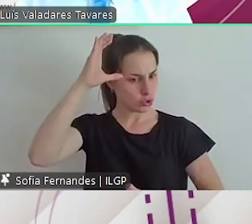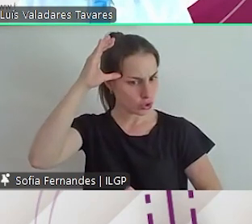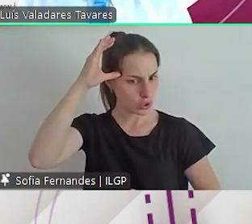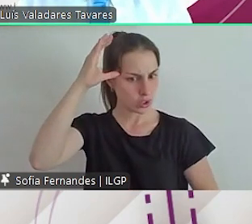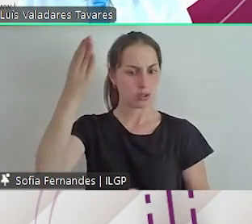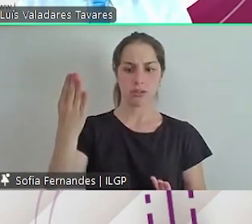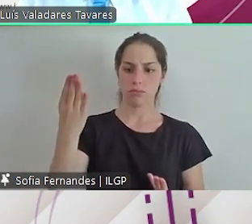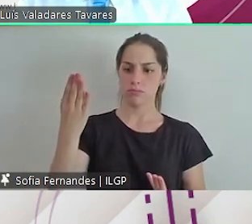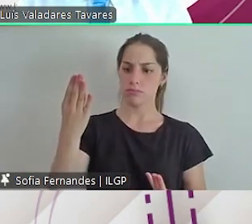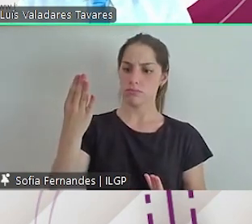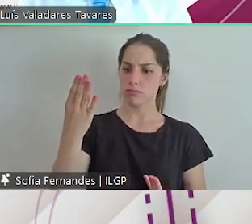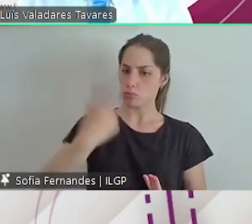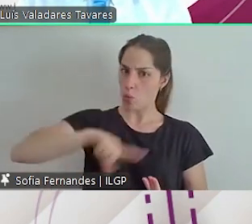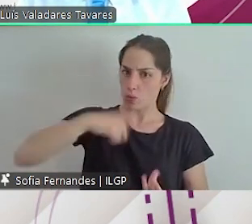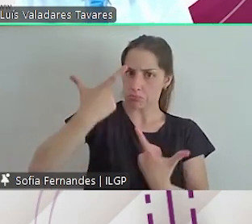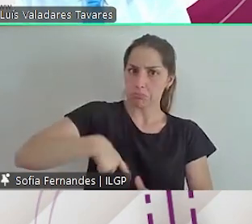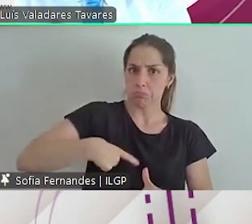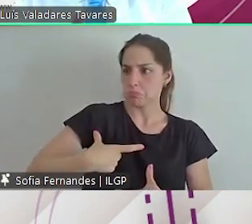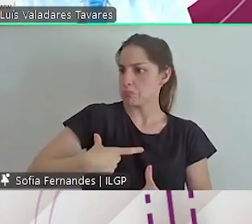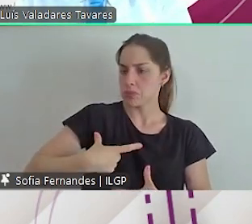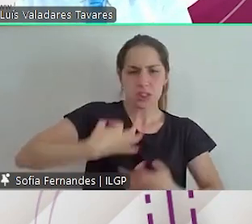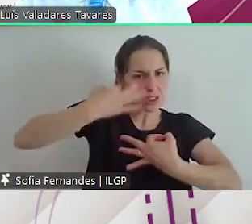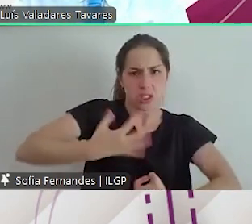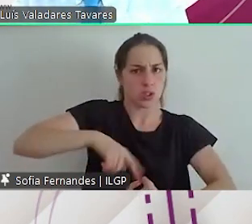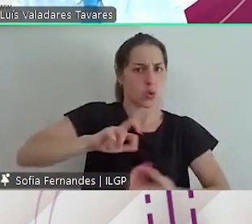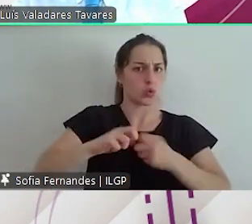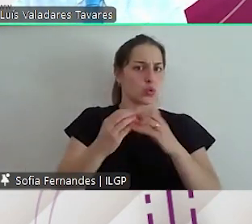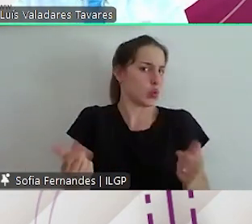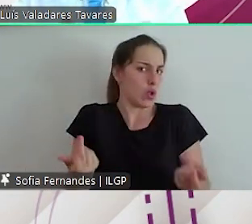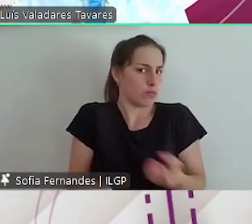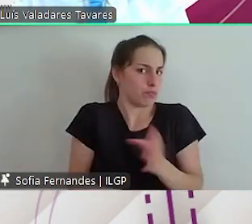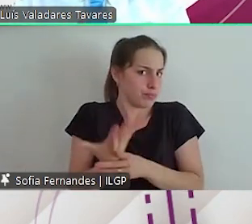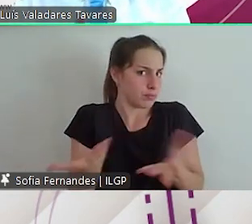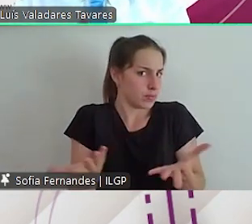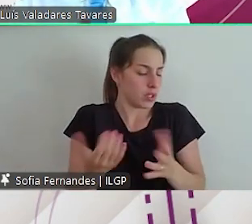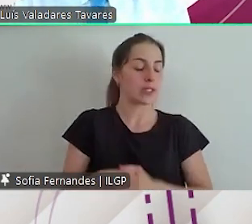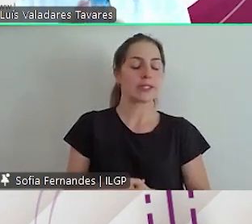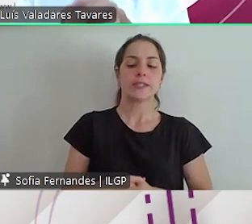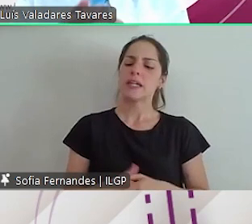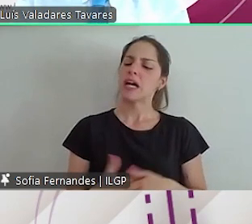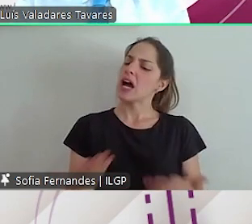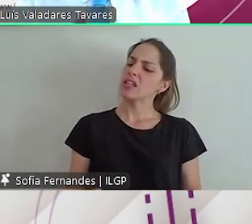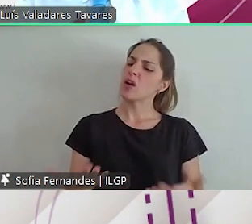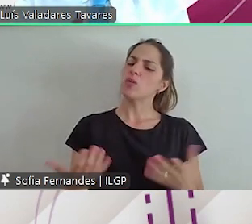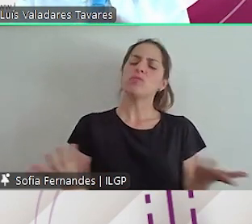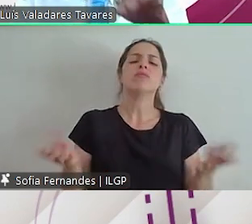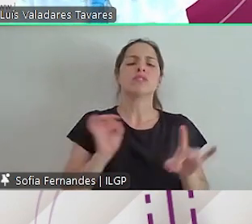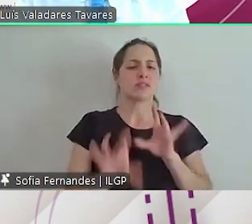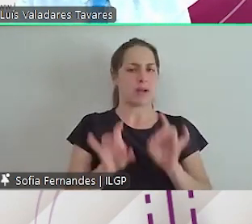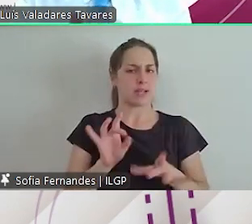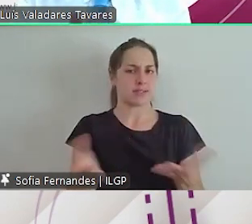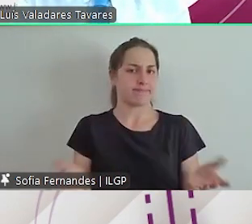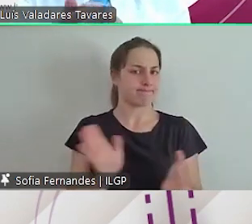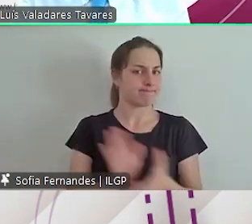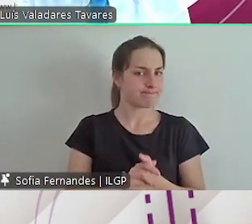gerar soluções. Mas então temos um novo problema. E é um problema que eu diria que é muito